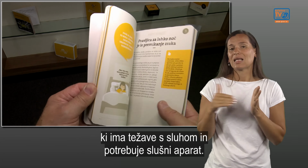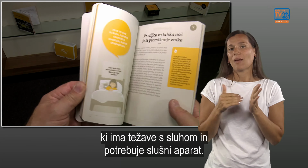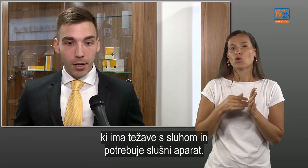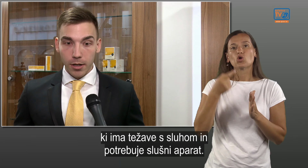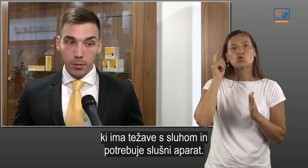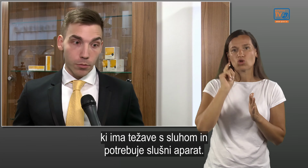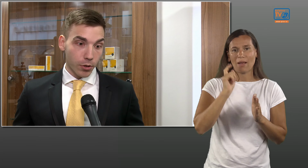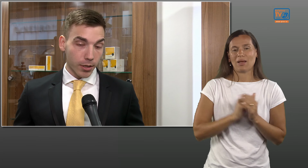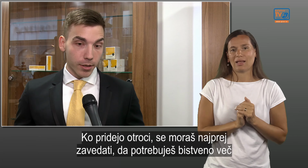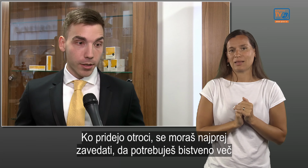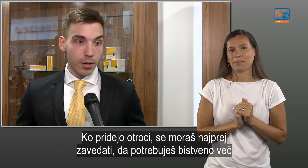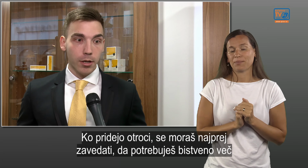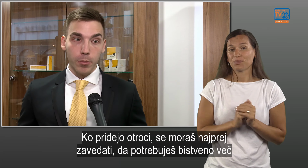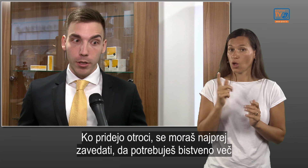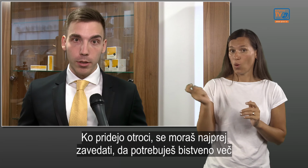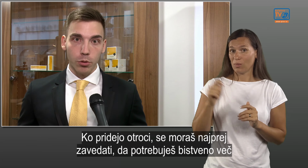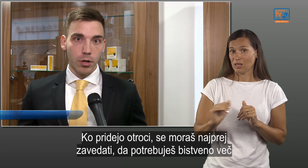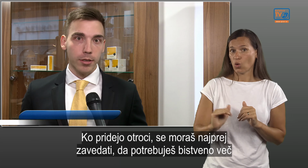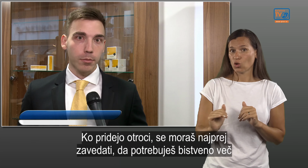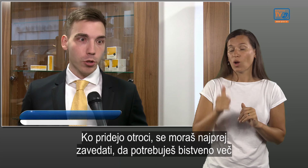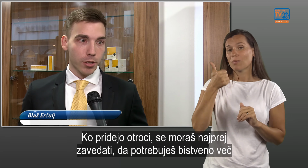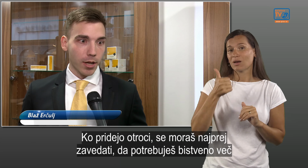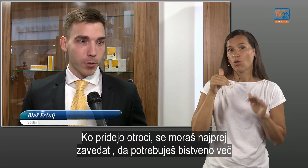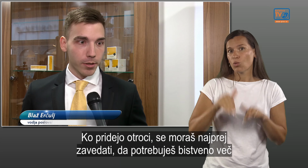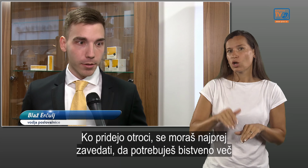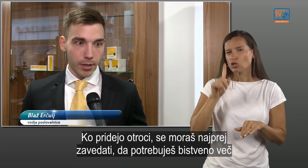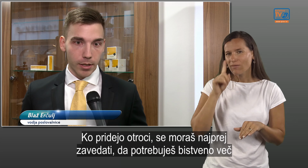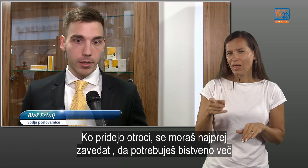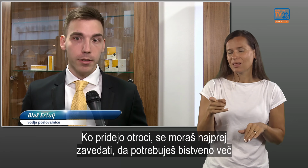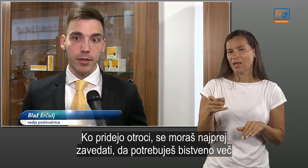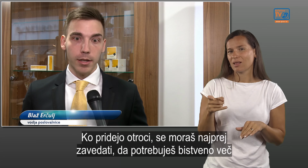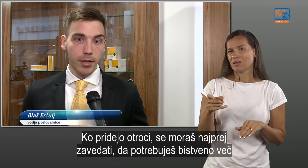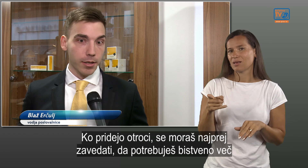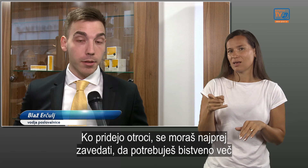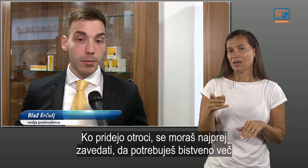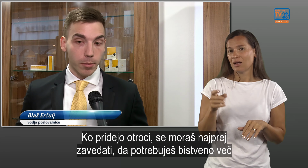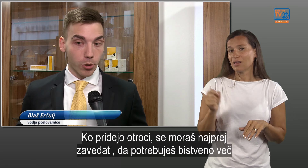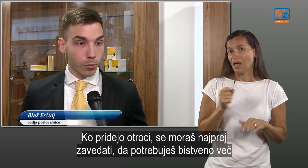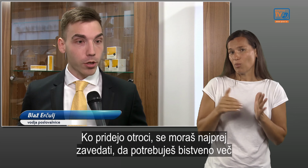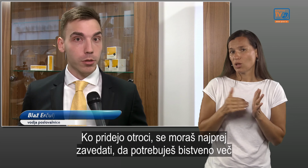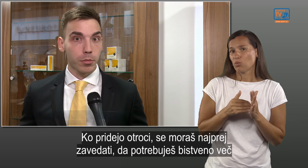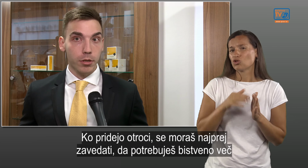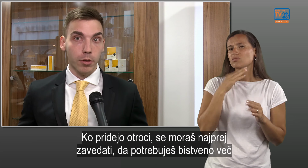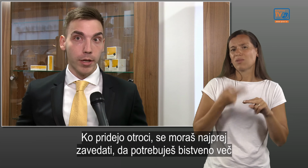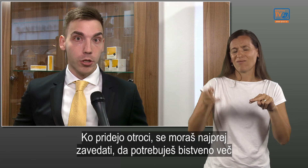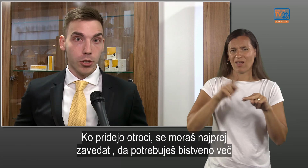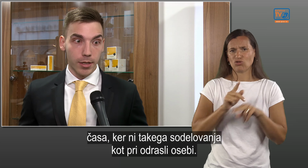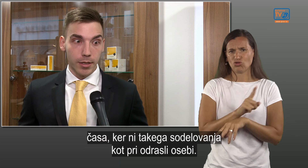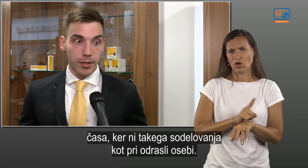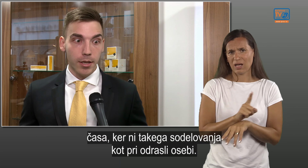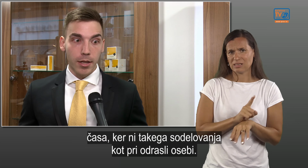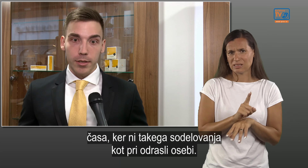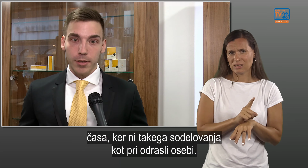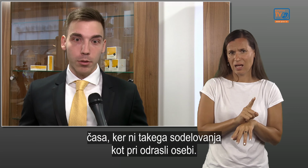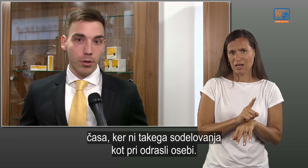aparate. Zdaj, ko pride otrok, moraš se najprej zavedati, potrebuješ bistveno več